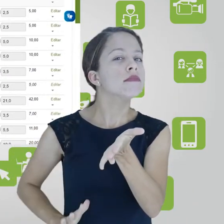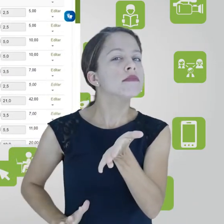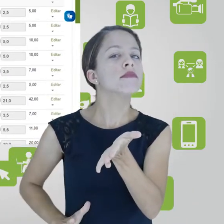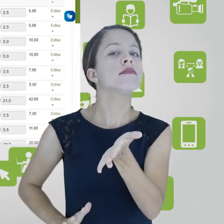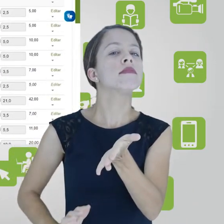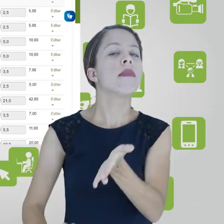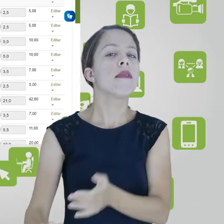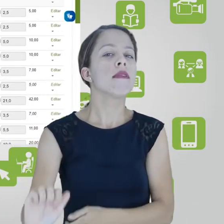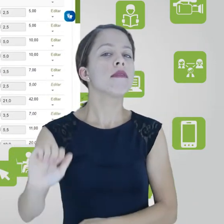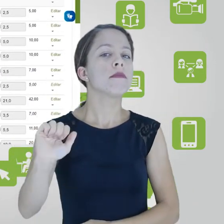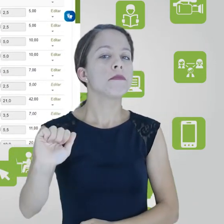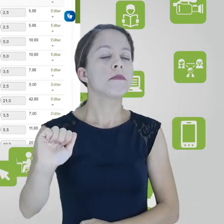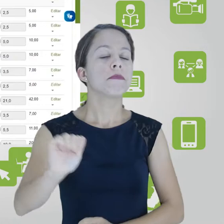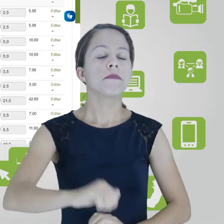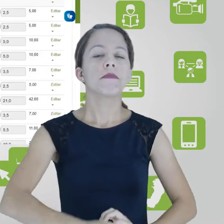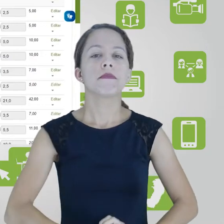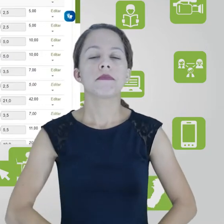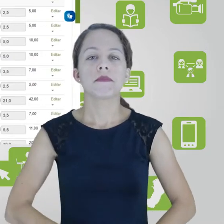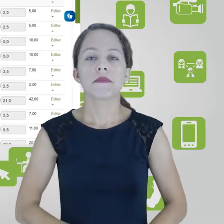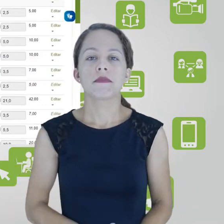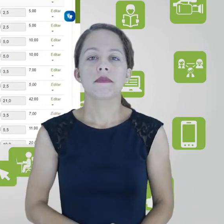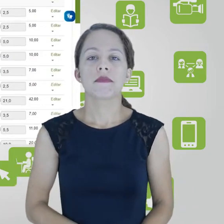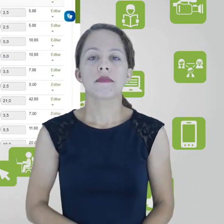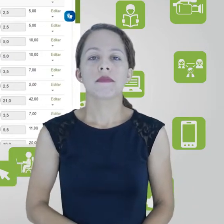atividades A.